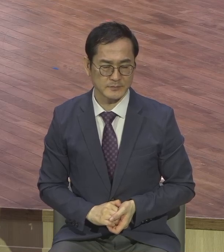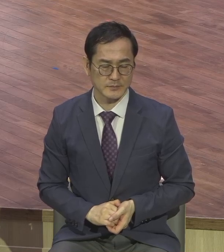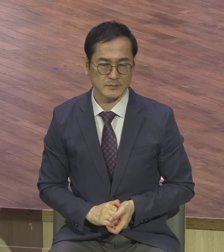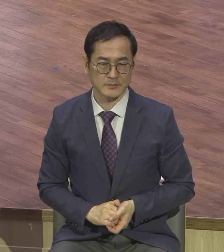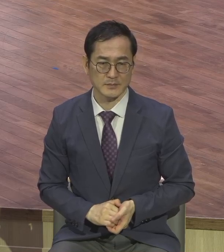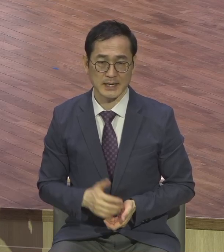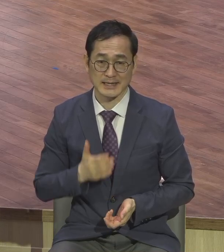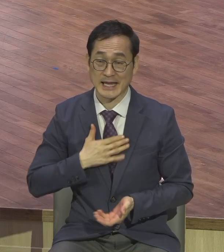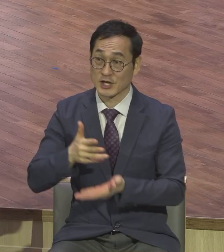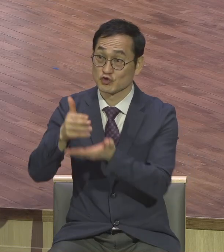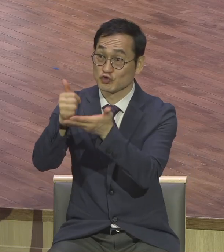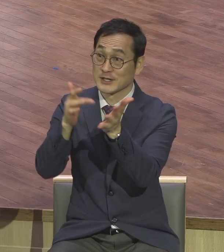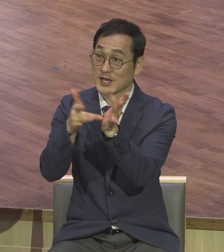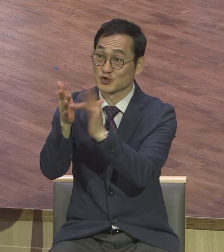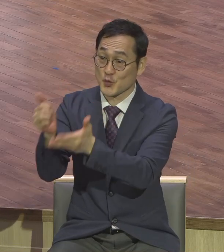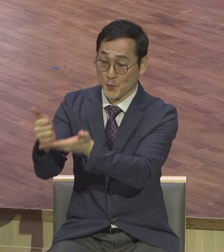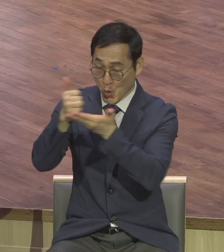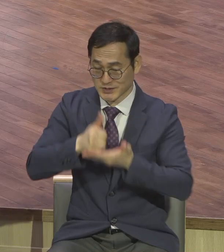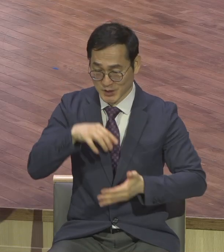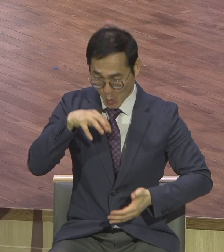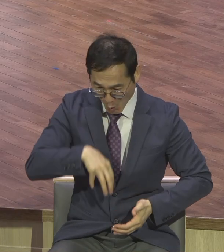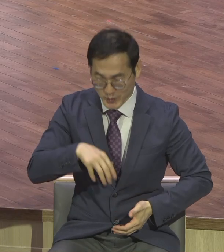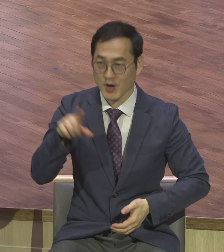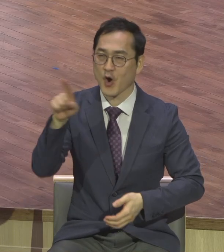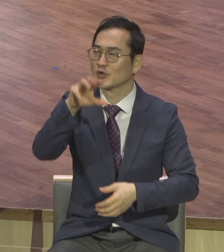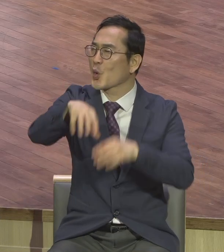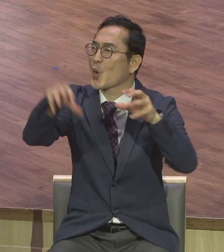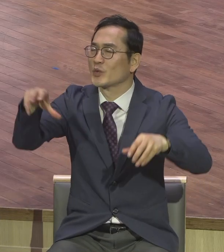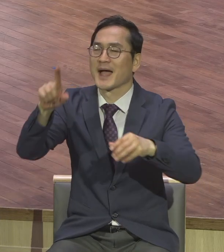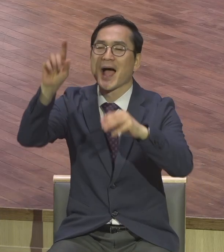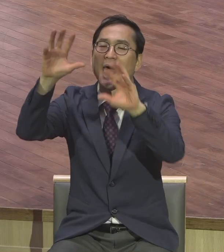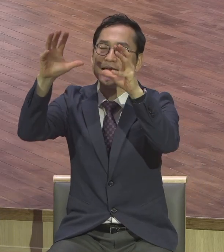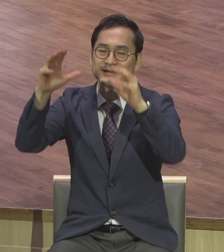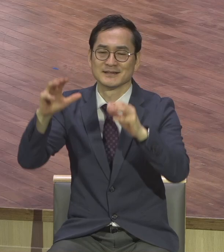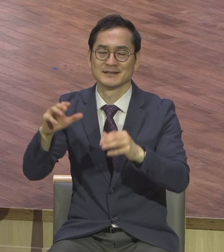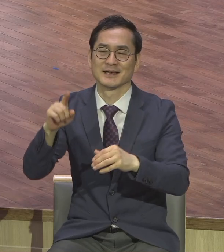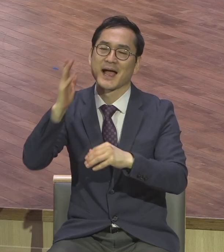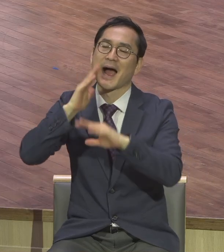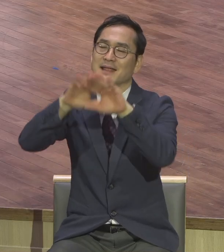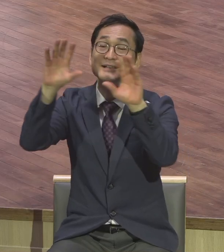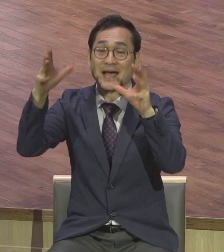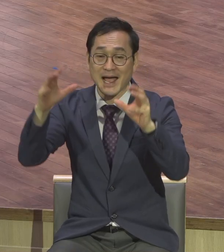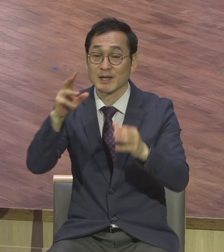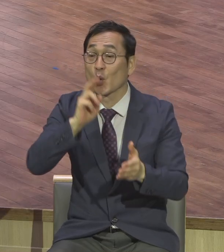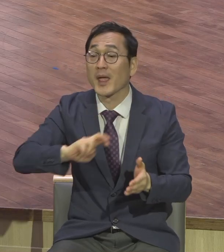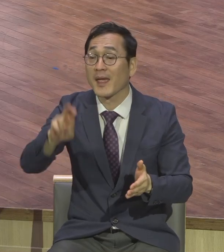그 말이에요. 천국. 자 지금 코로나19로 인해 가지고 이